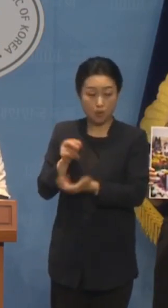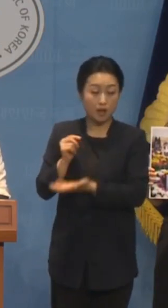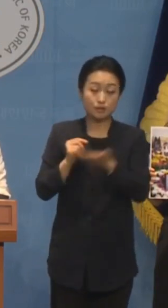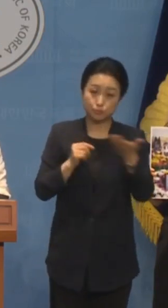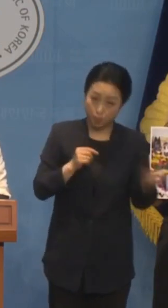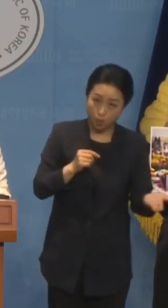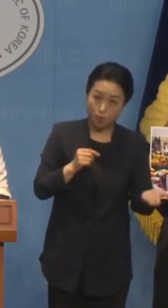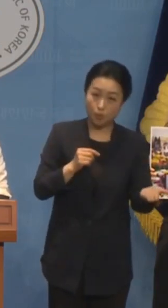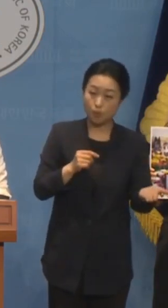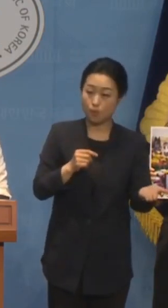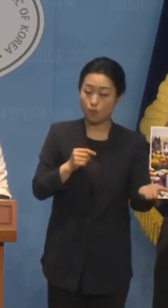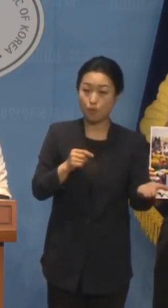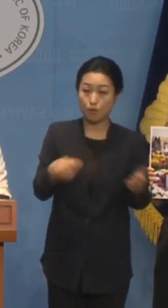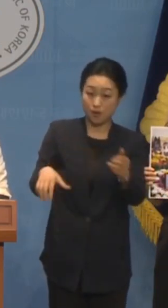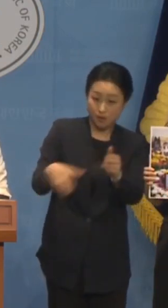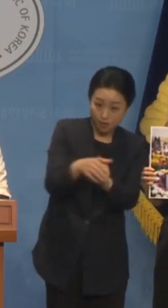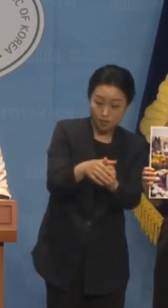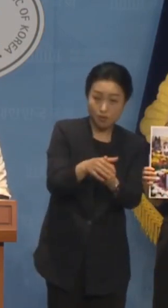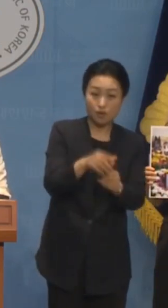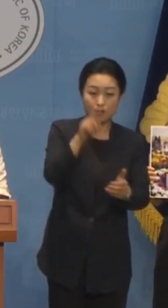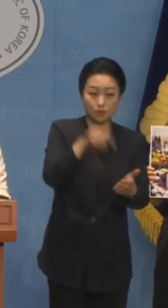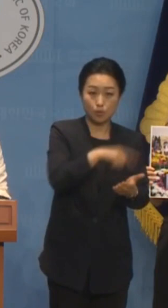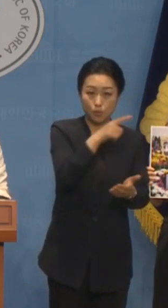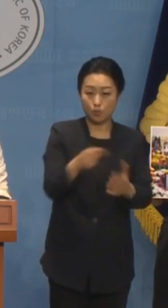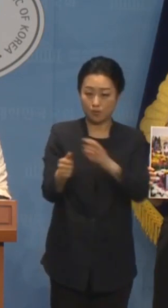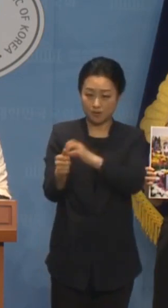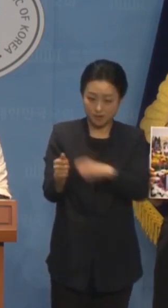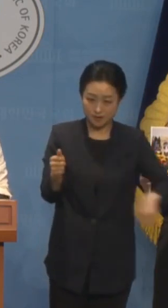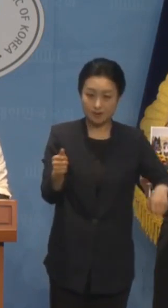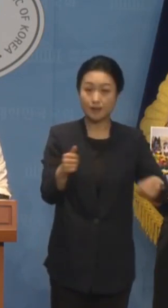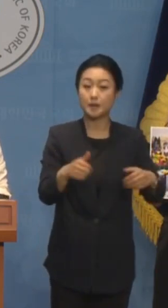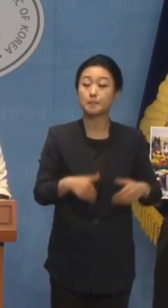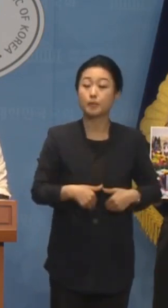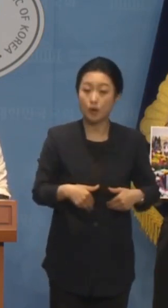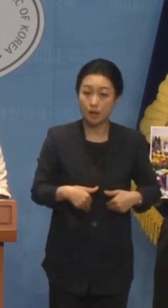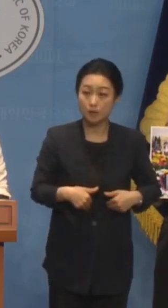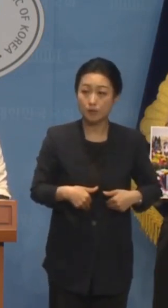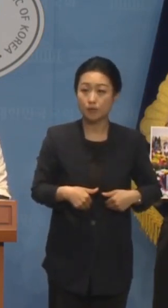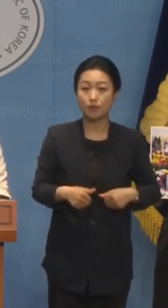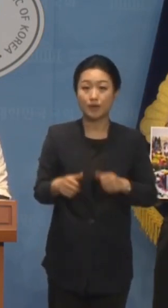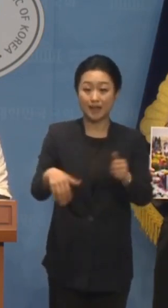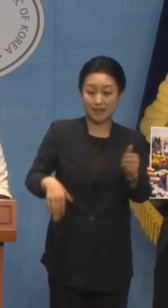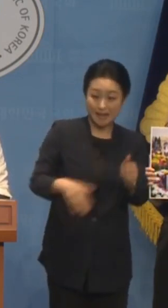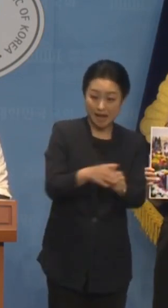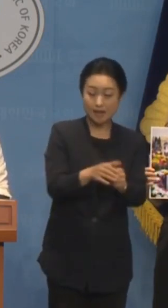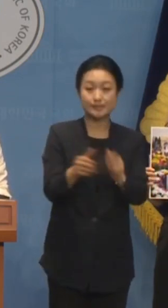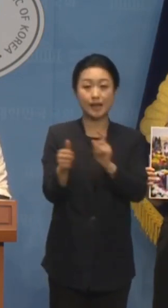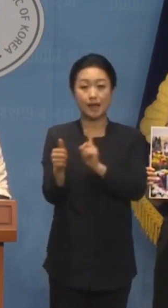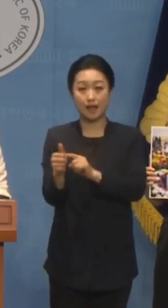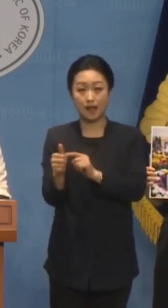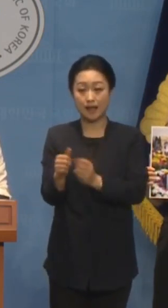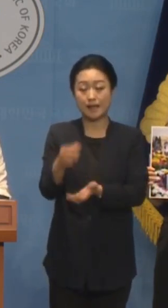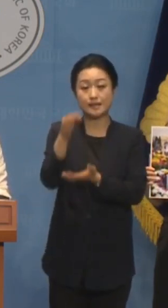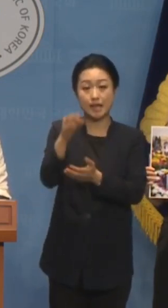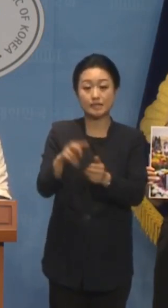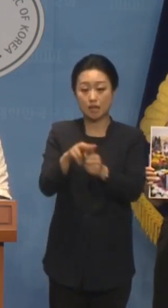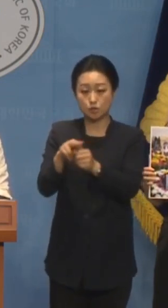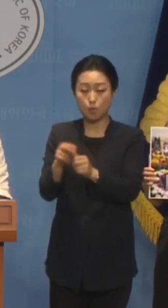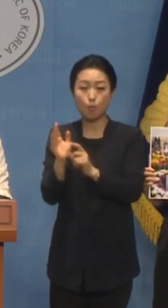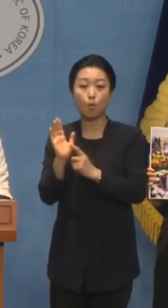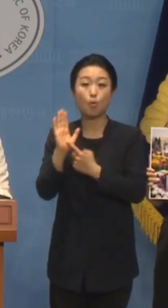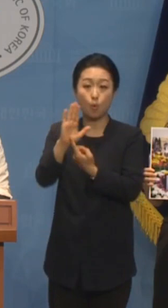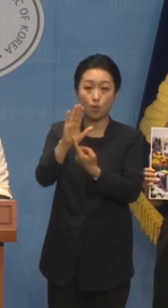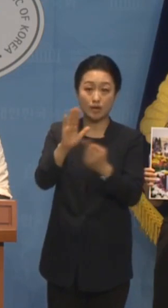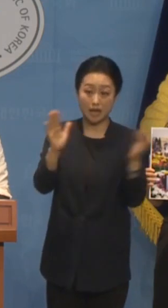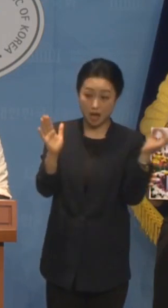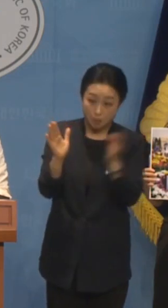제공받아서 가해자로부터 구상권을 청구해야 합니다. 그래서 가해자의 재산 정보 공개를 볼